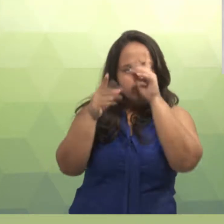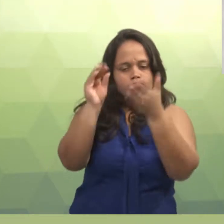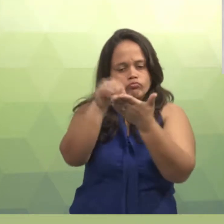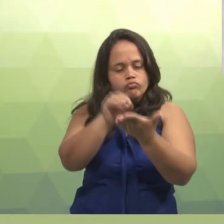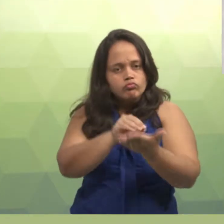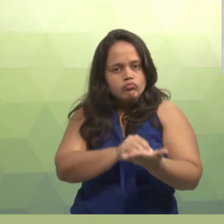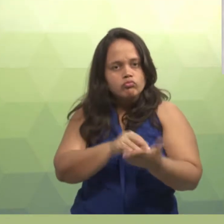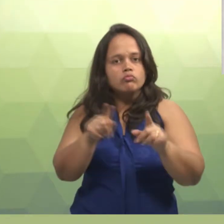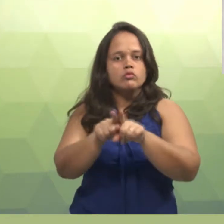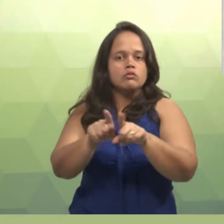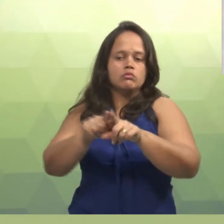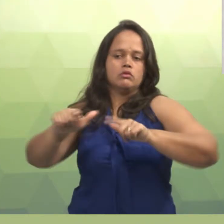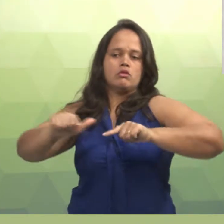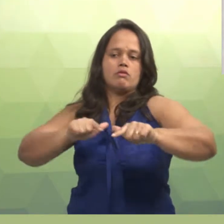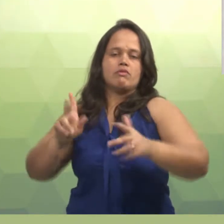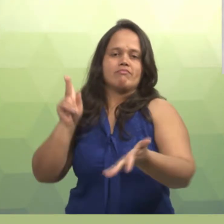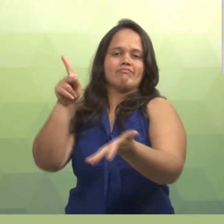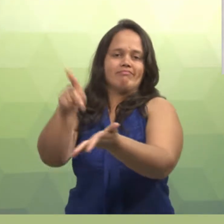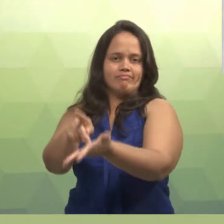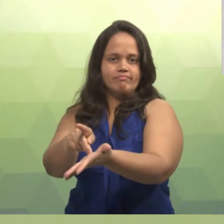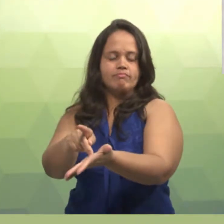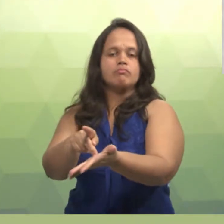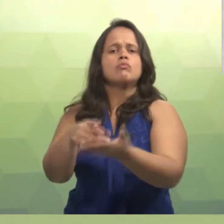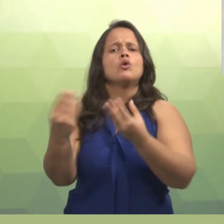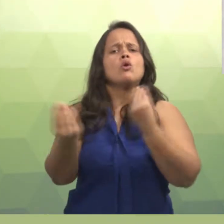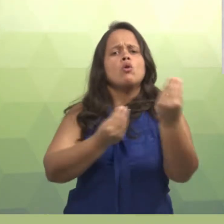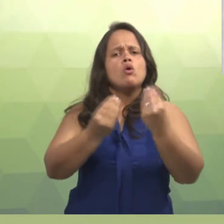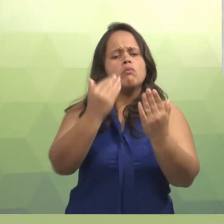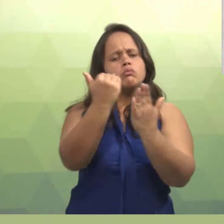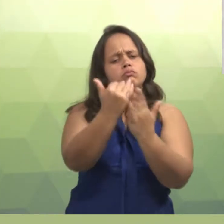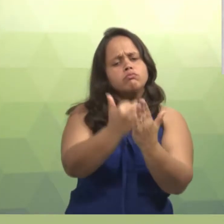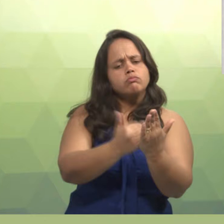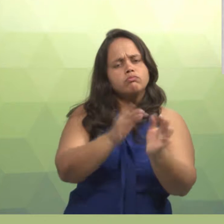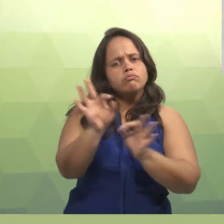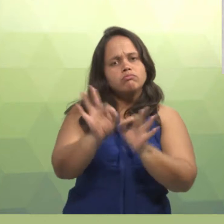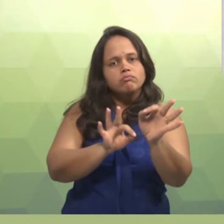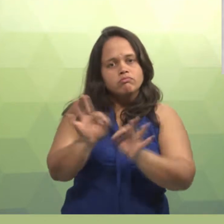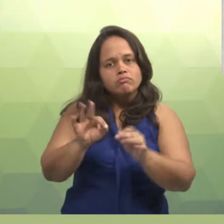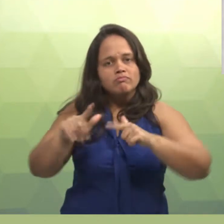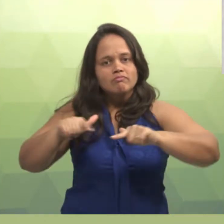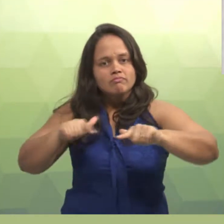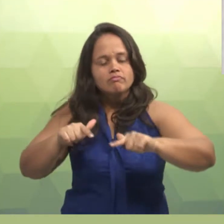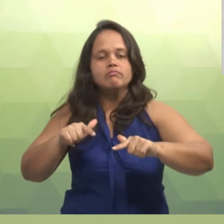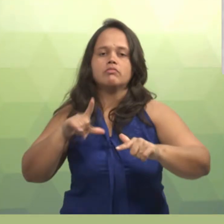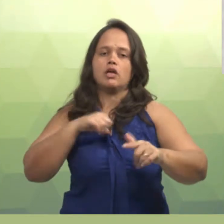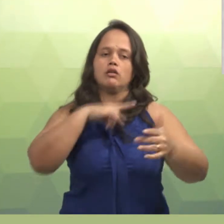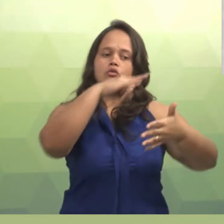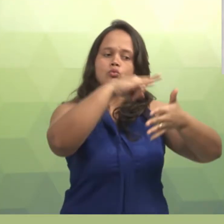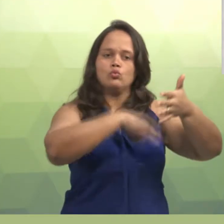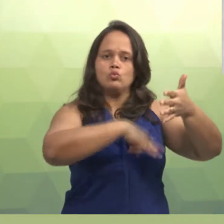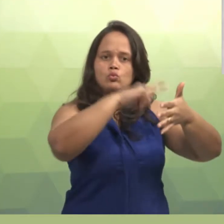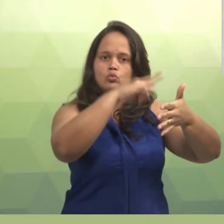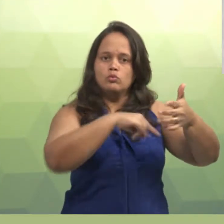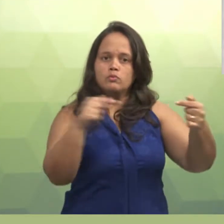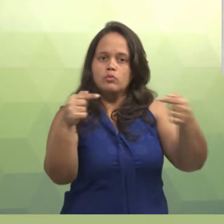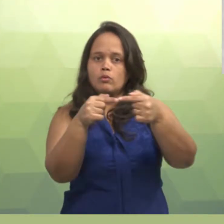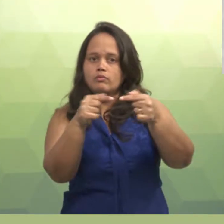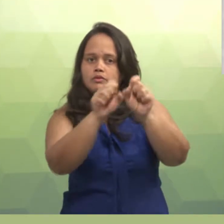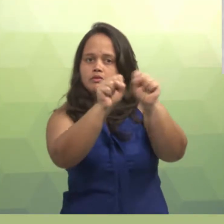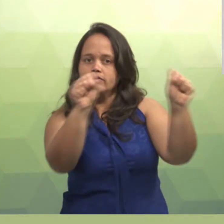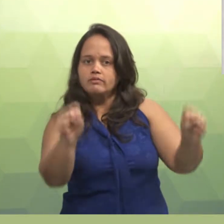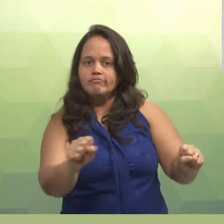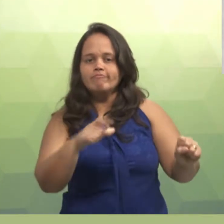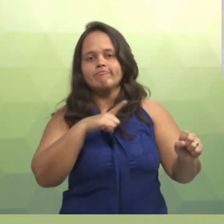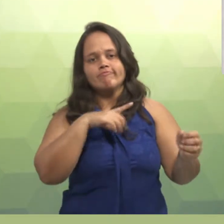trabalho. Para a elaboração do seu plano de trabalho, devem ser considerados os documentos de referência do sistema ao